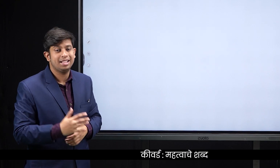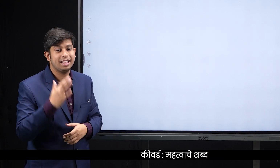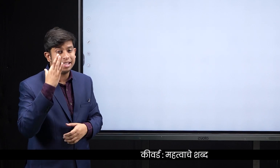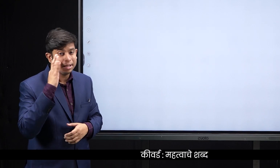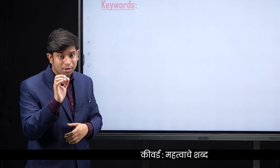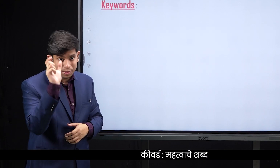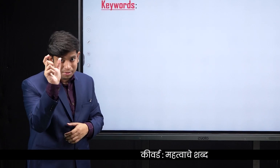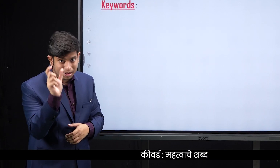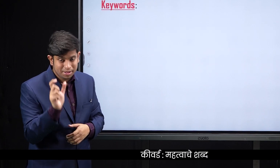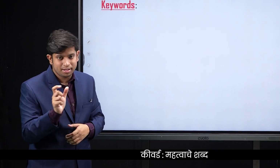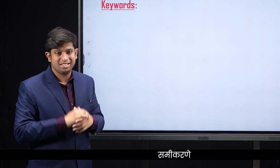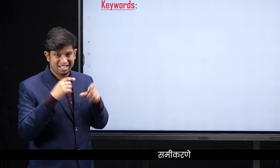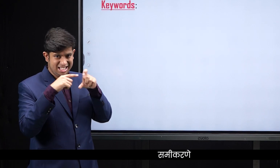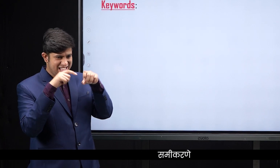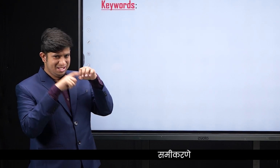कीवर्ड महत्त्वाचे शब्द: समीकरणे,